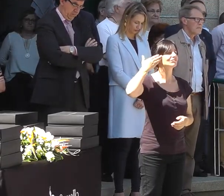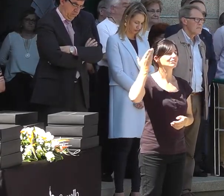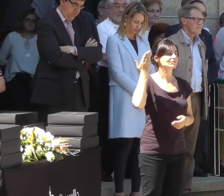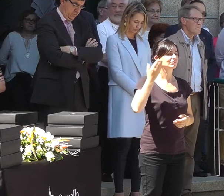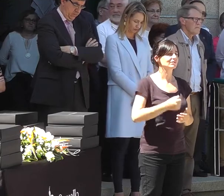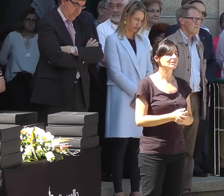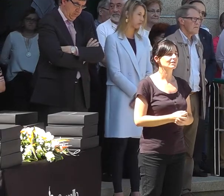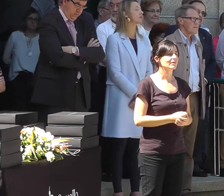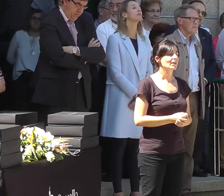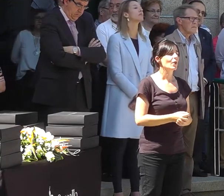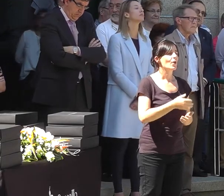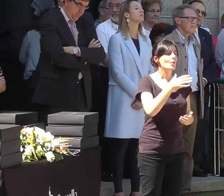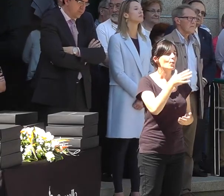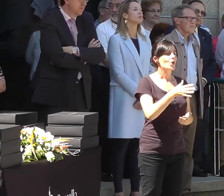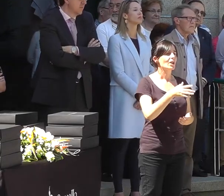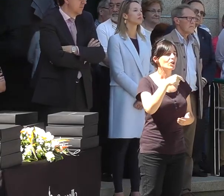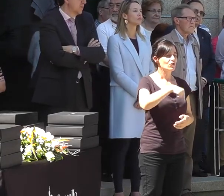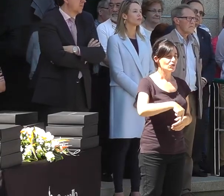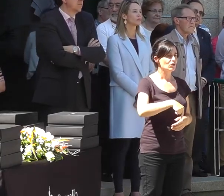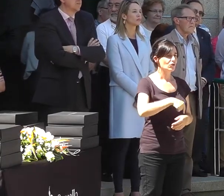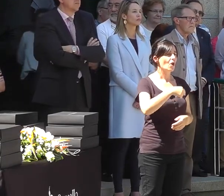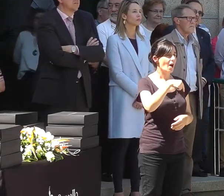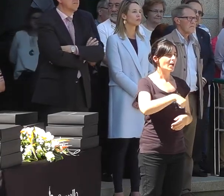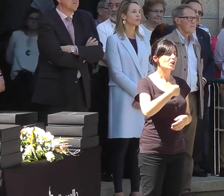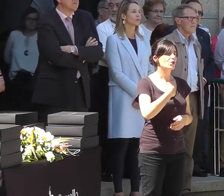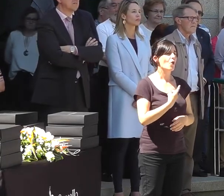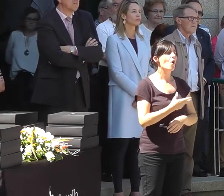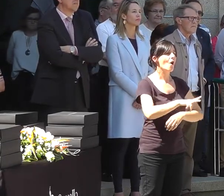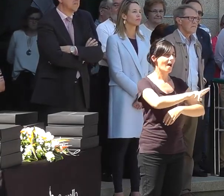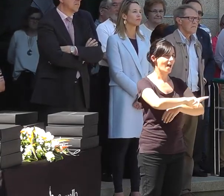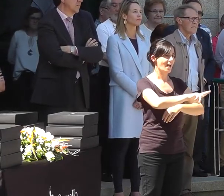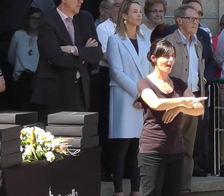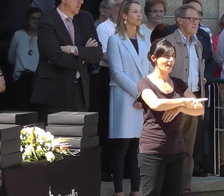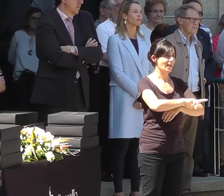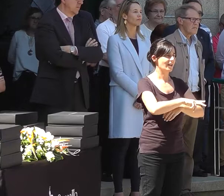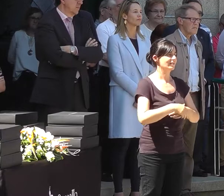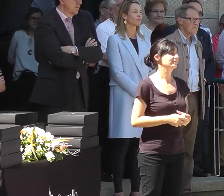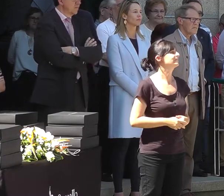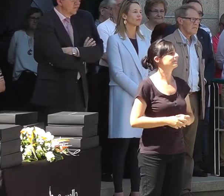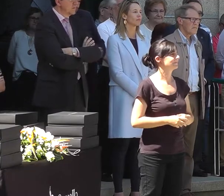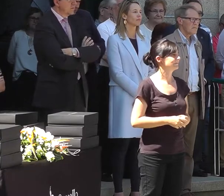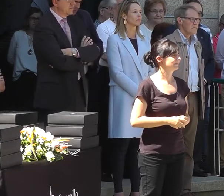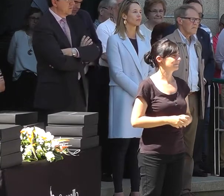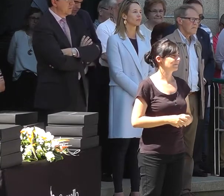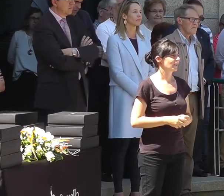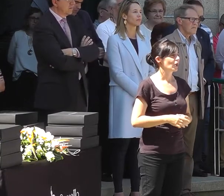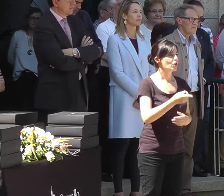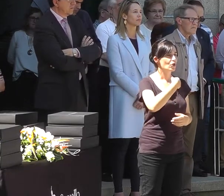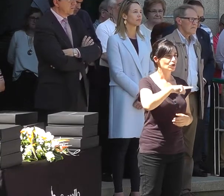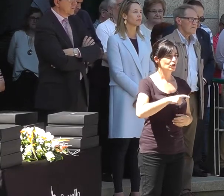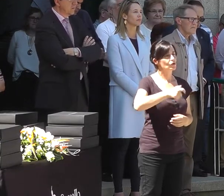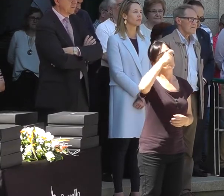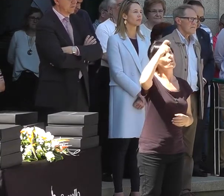e é para mí unha honra poder ser o alcalde que presenta para toda Redondela a nosa bandeira. Pertencemos a unha gran